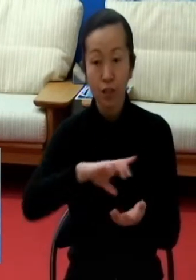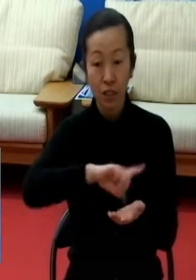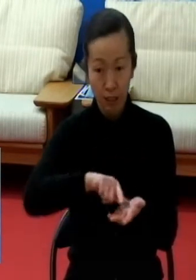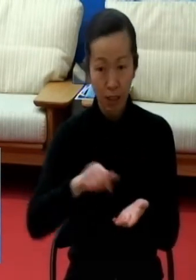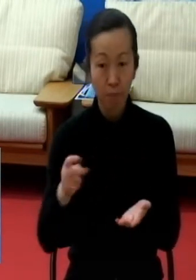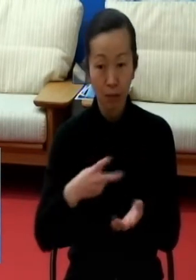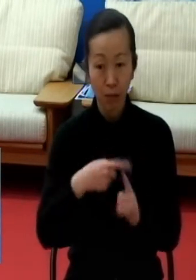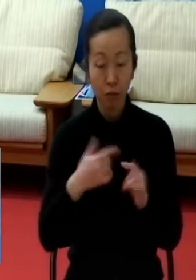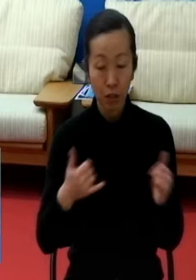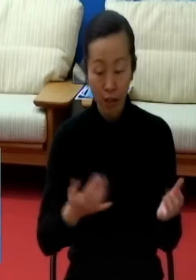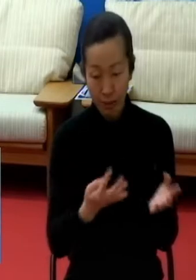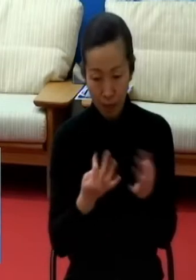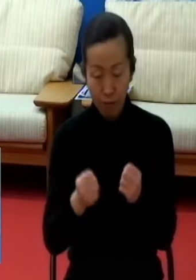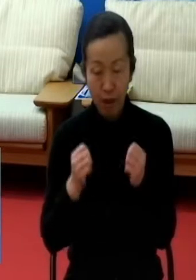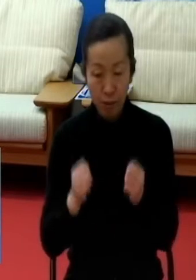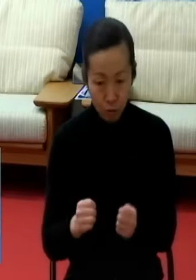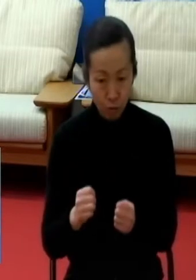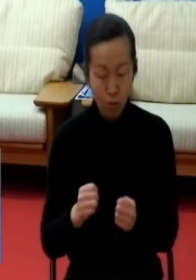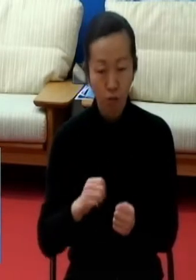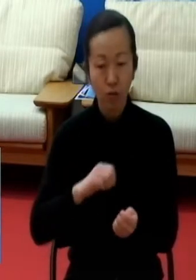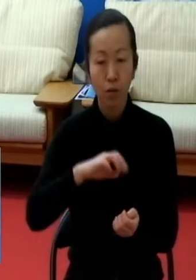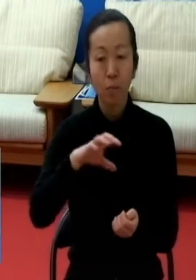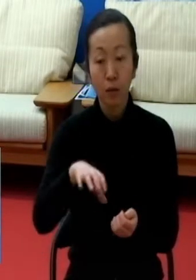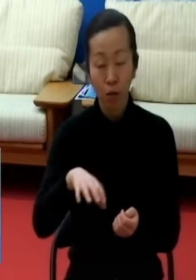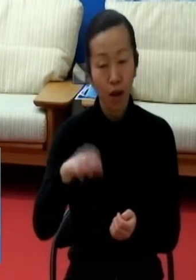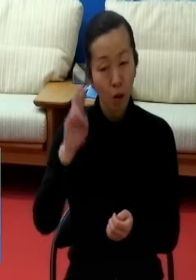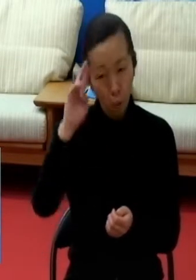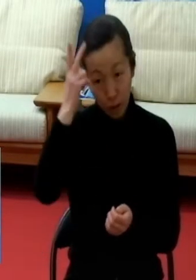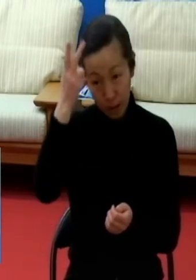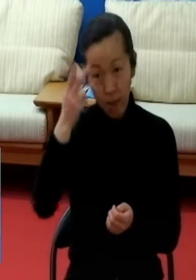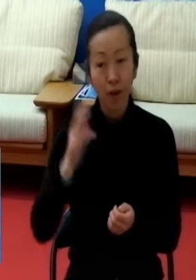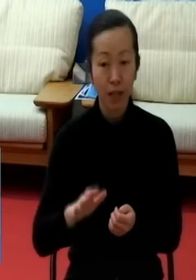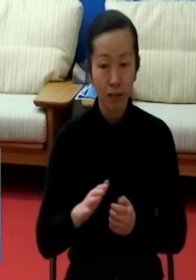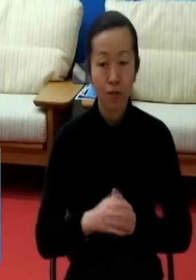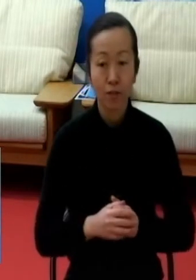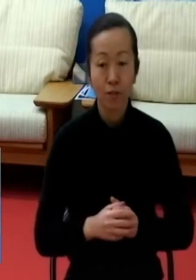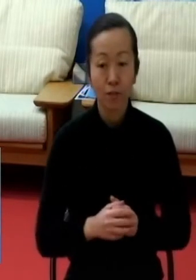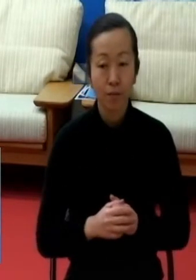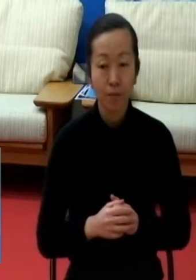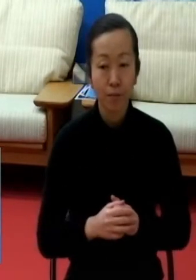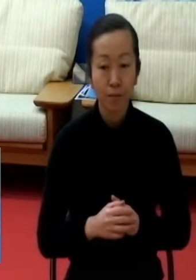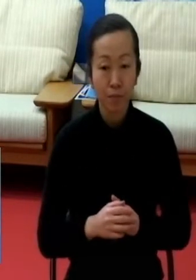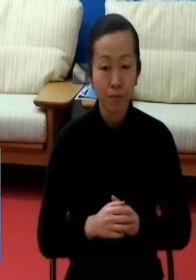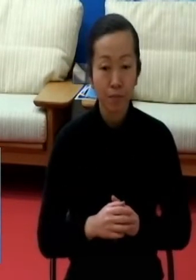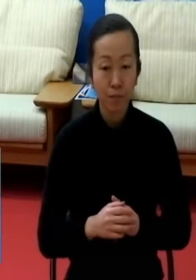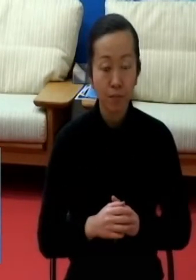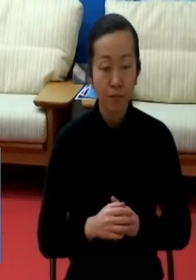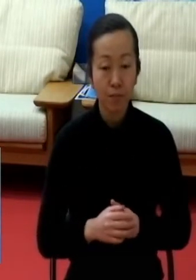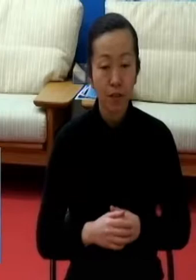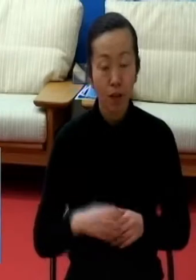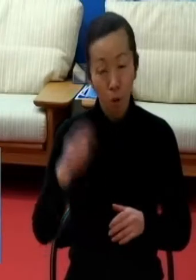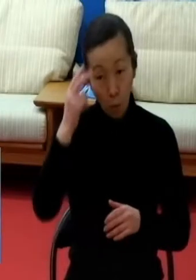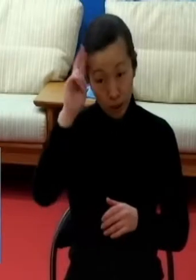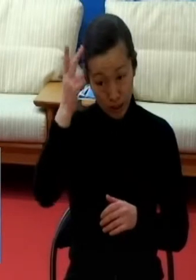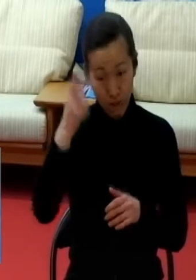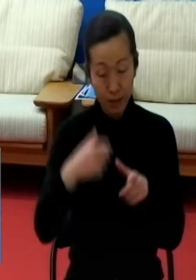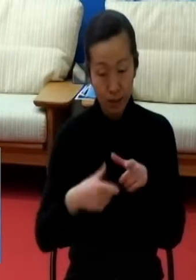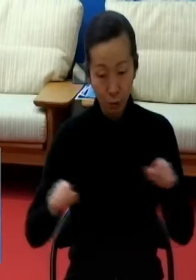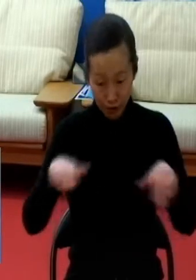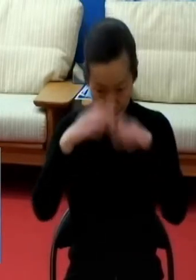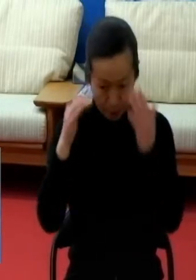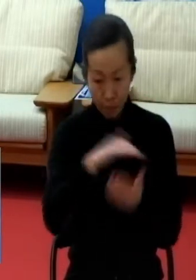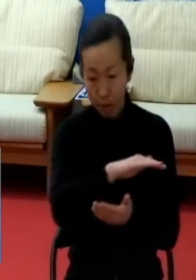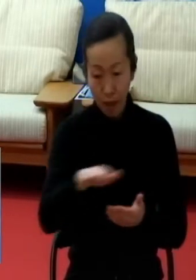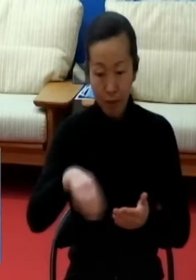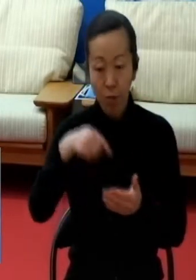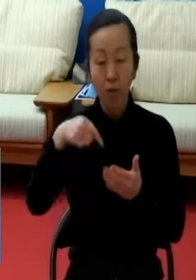さんいるところです。 그 오키나와에는 일본 전체에 크리스찬 3%가 있다고 합니다. 沖縄には日本全体